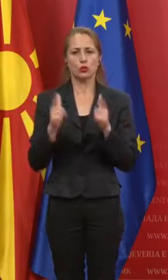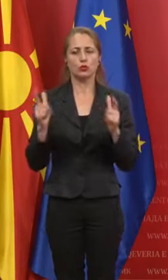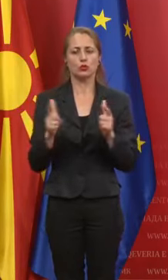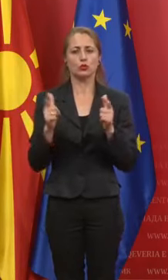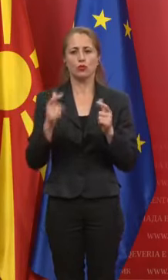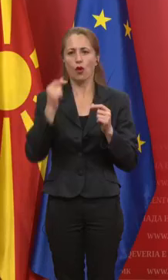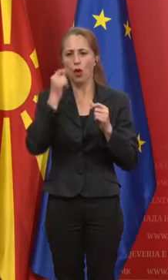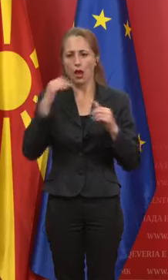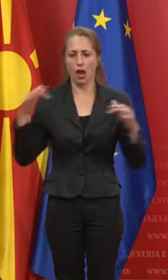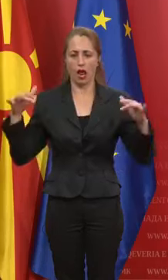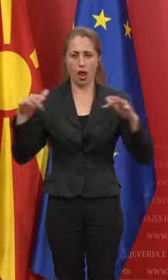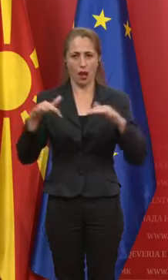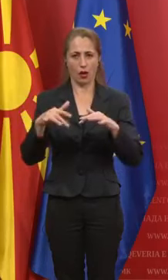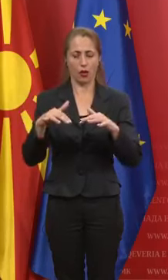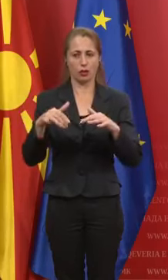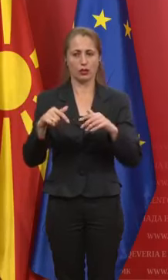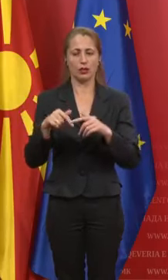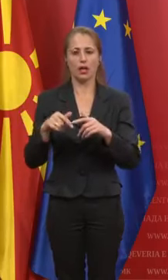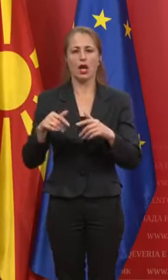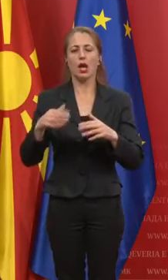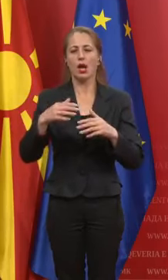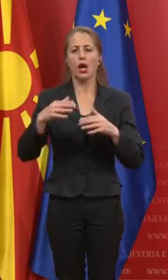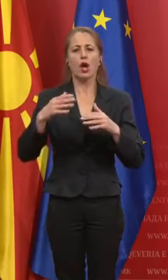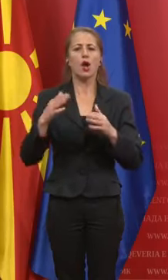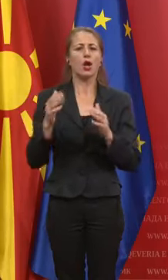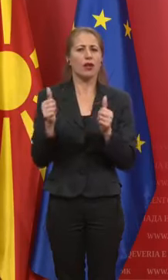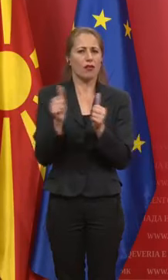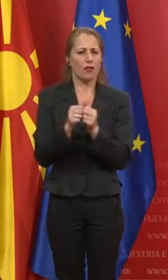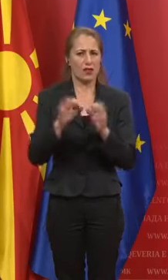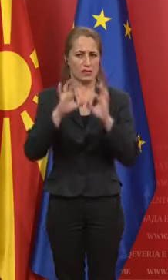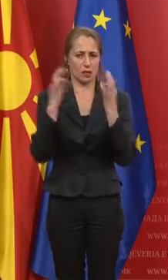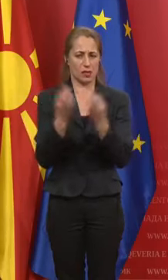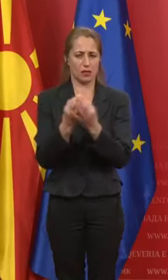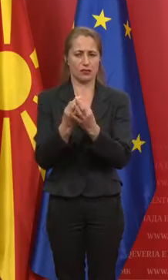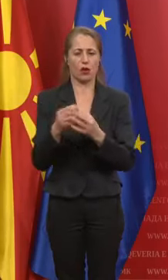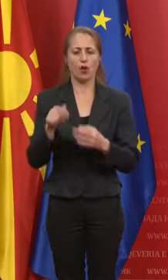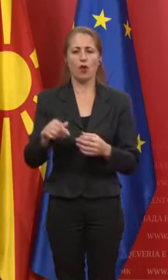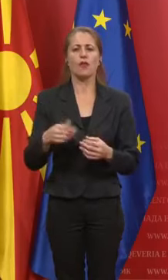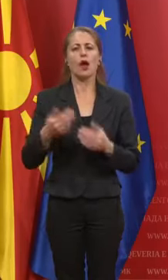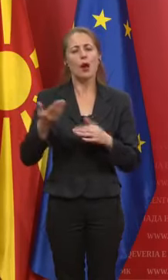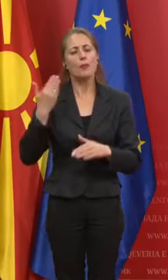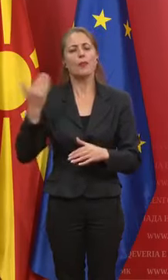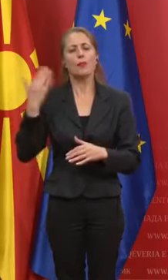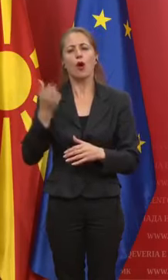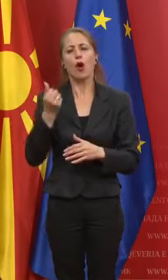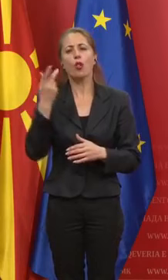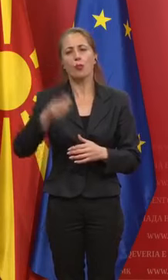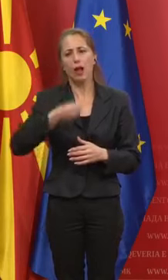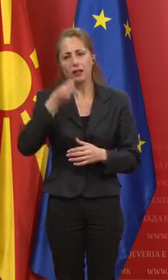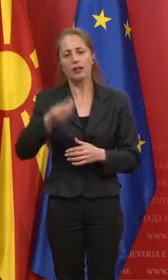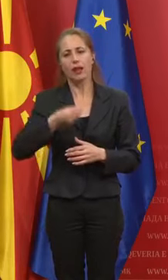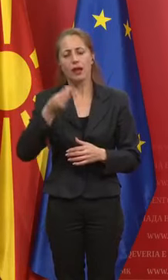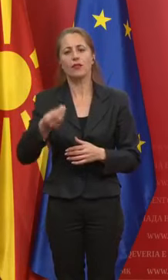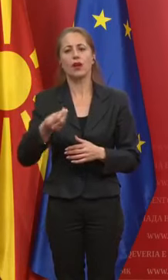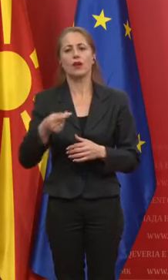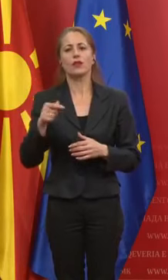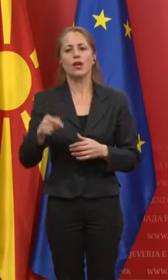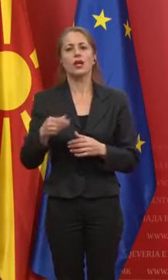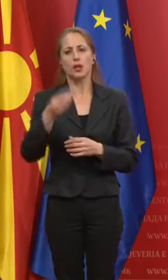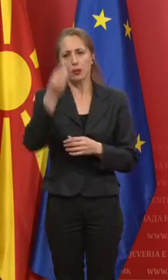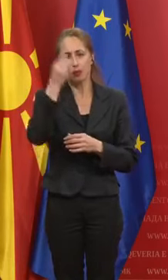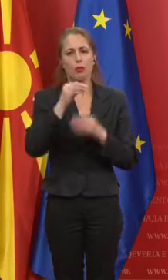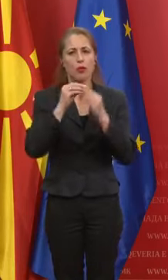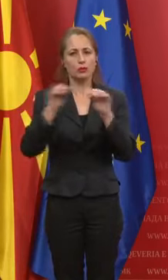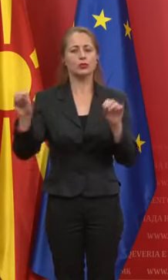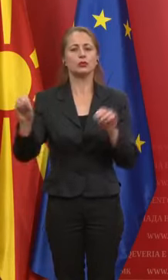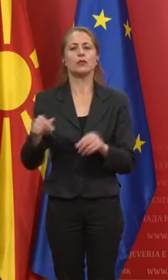дружења посети меѓу домакинствата. Ова е нешто што го најувавме многу пати. И посочувавме